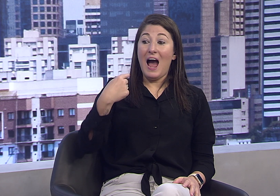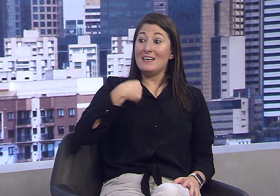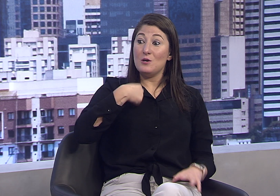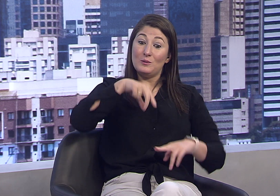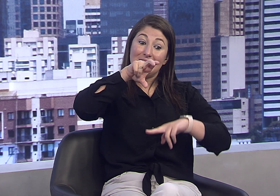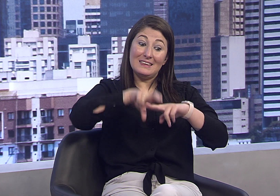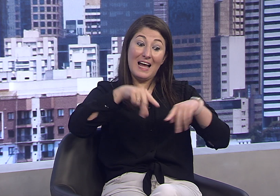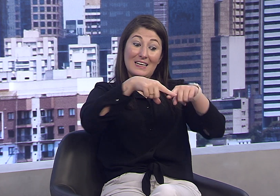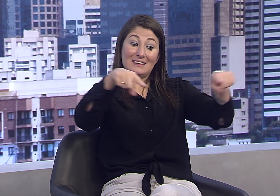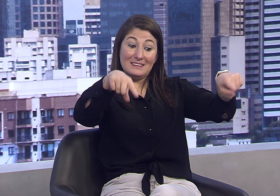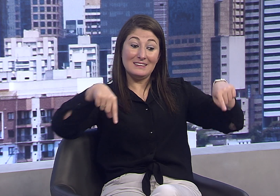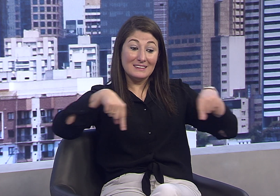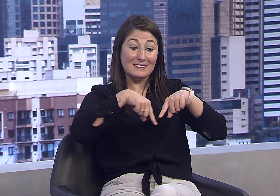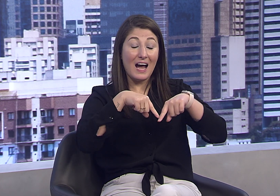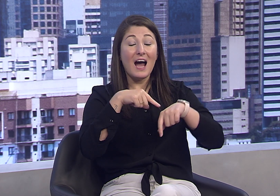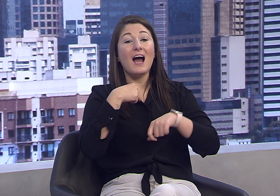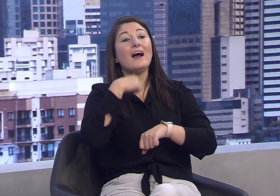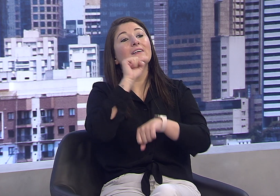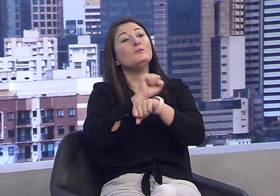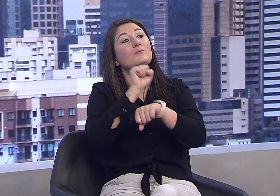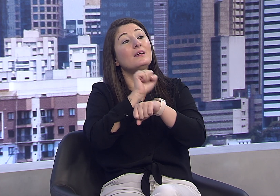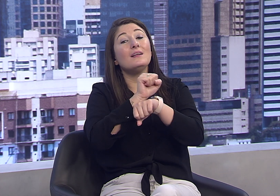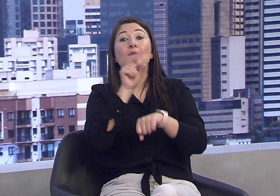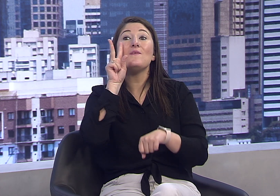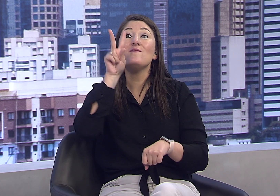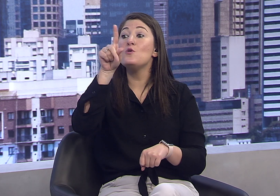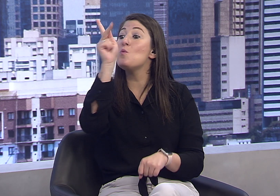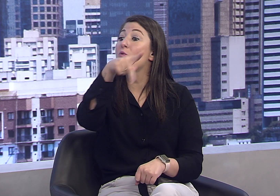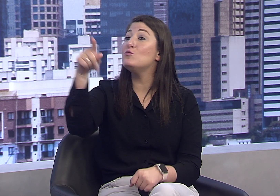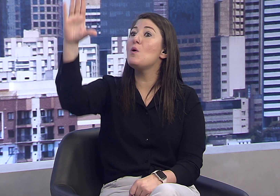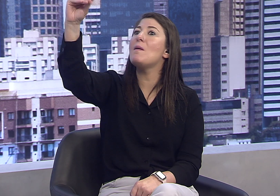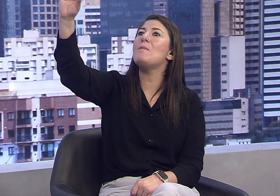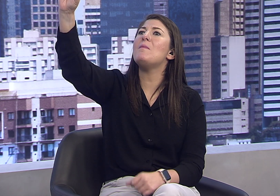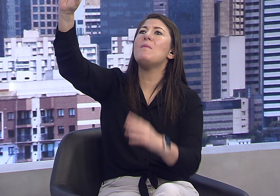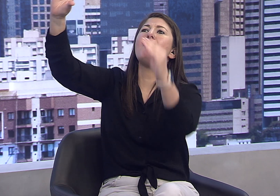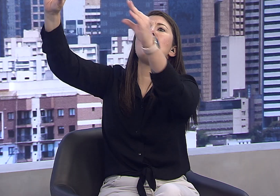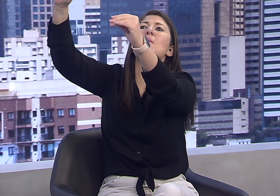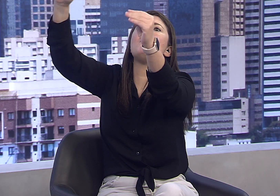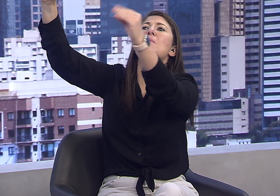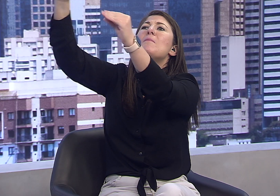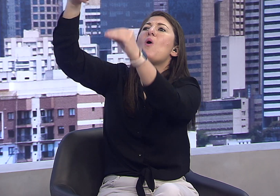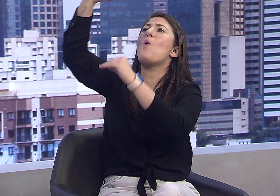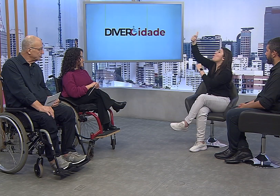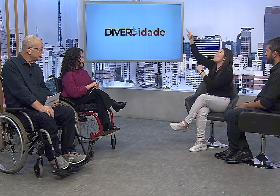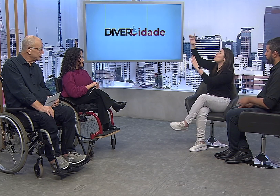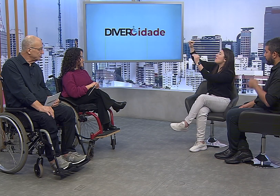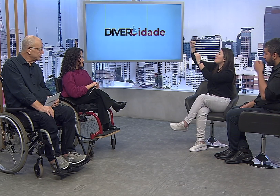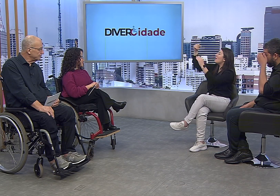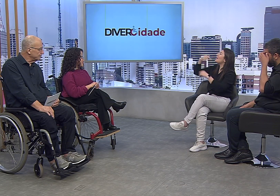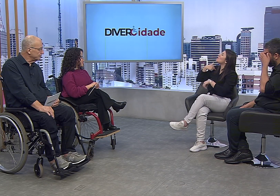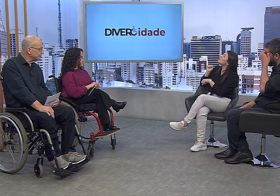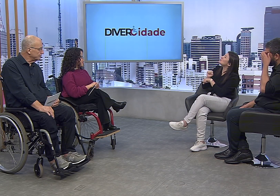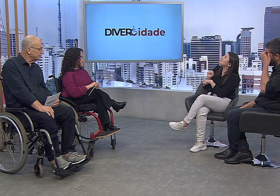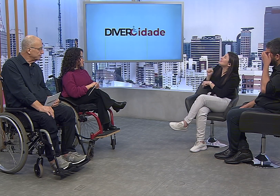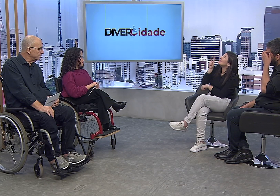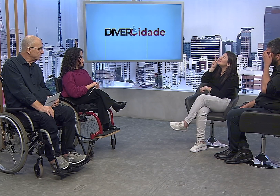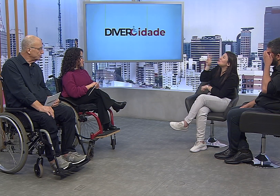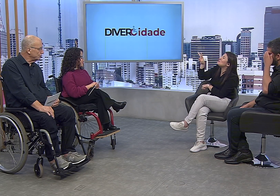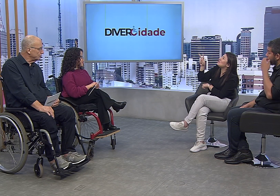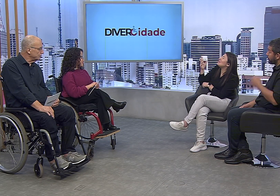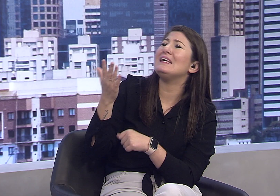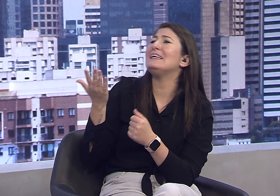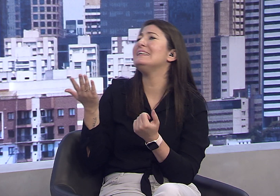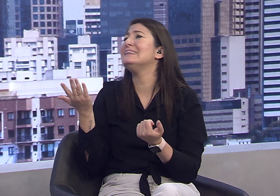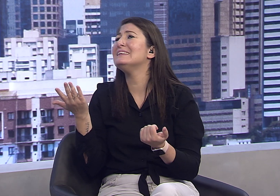aluna, eu já estive sentada na carteira em sala de aula com um professor